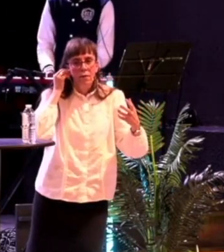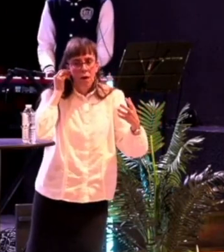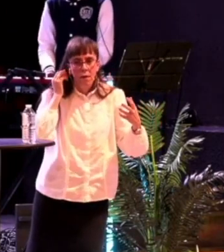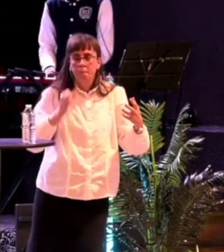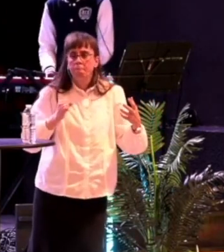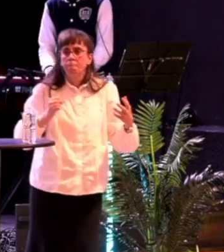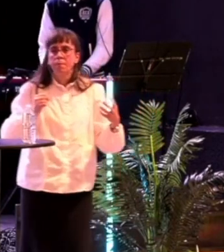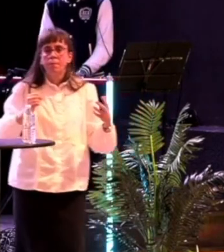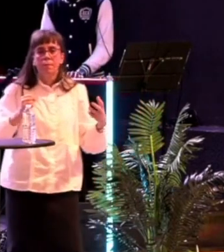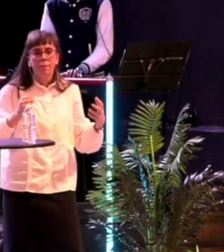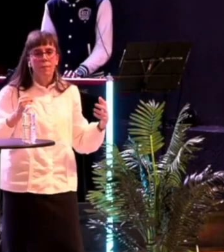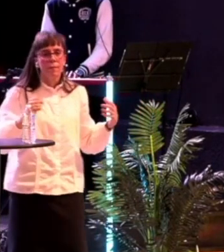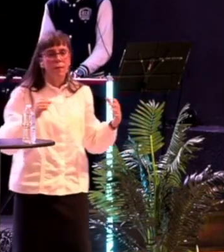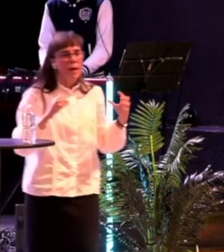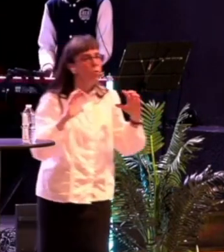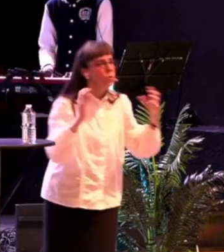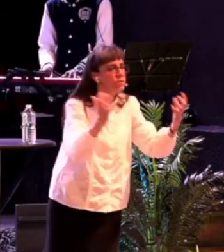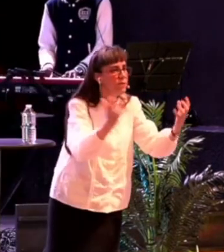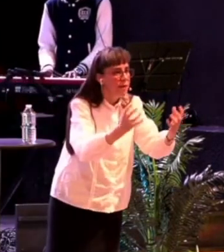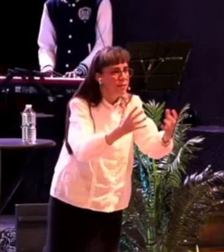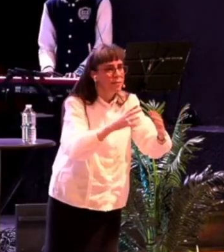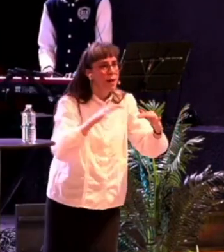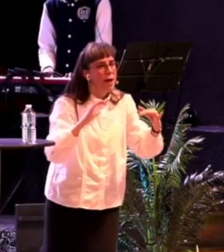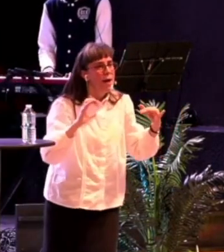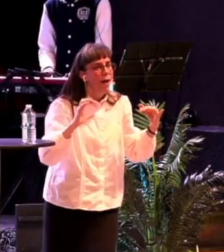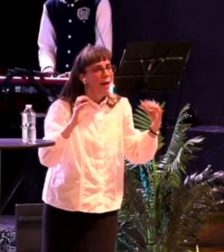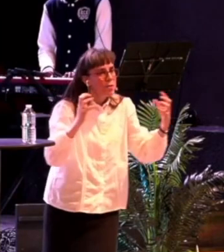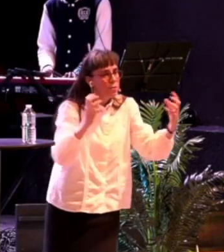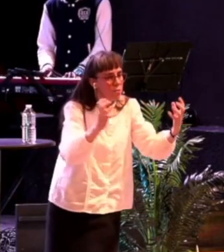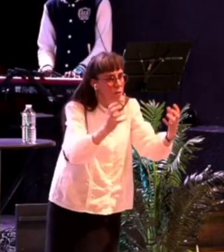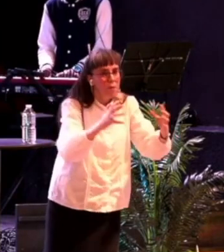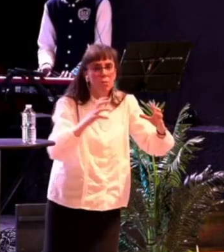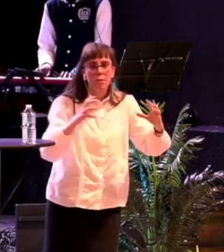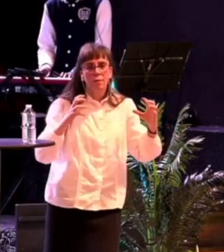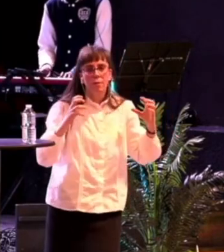événements concourent à l'accomplissement du plan divin dans la vie de Christ.